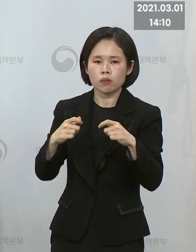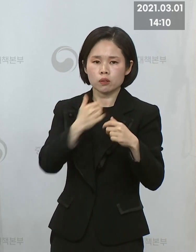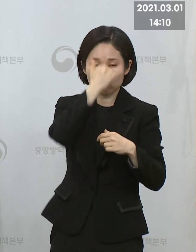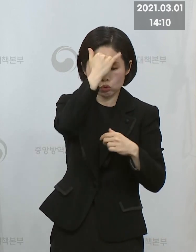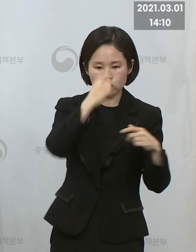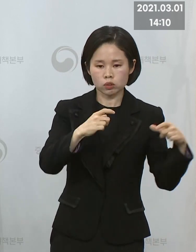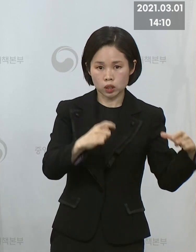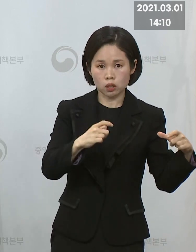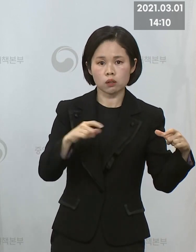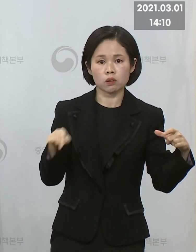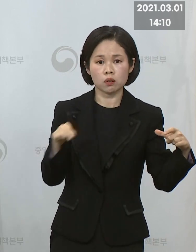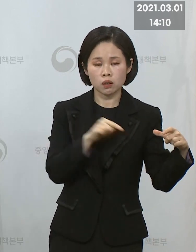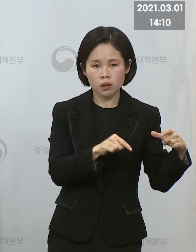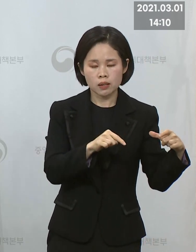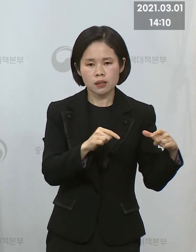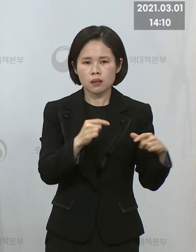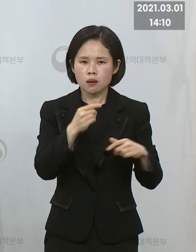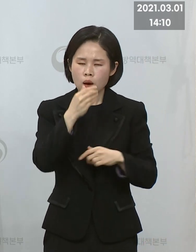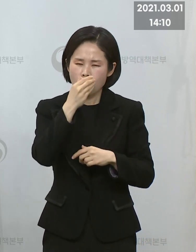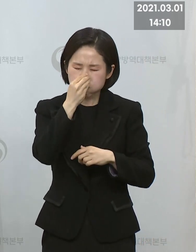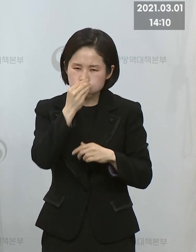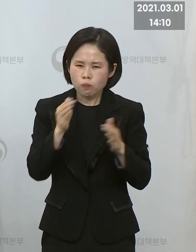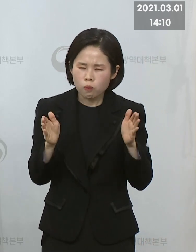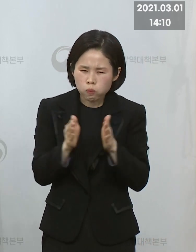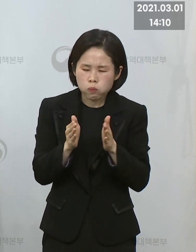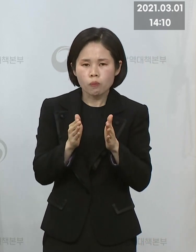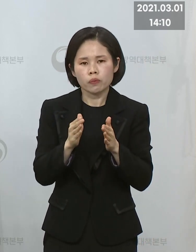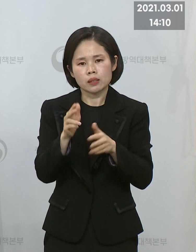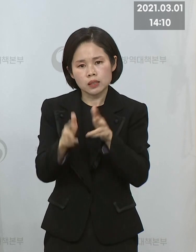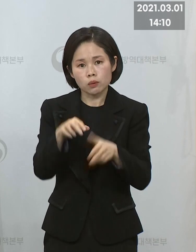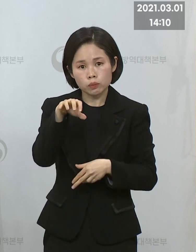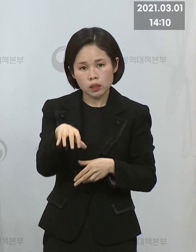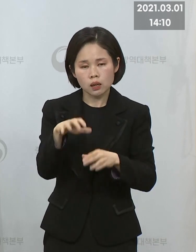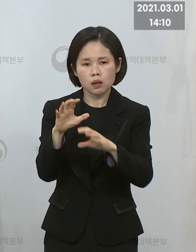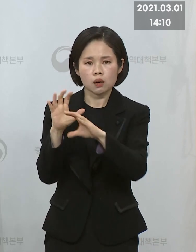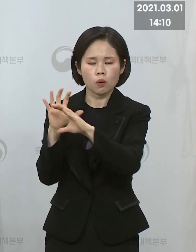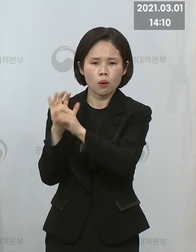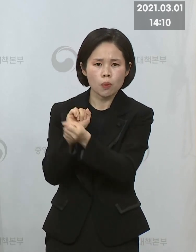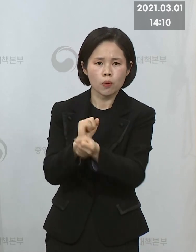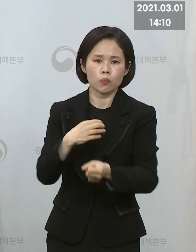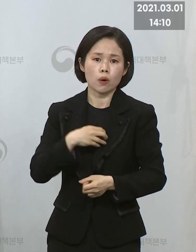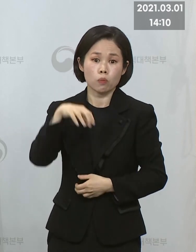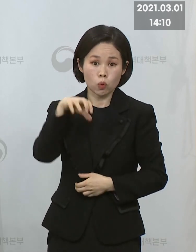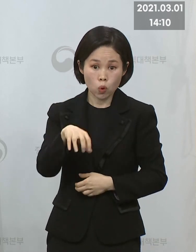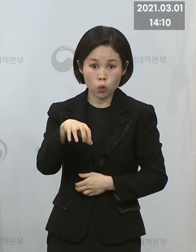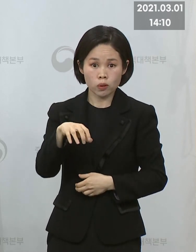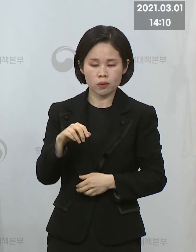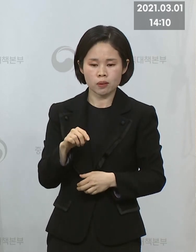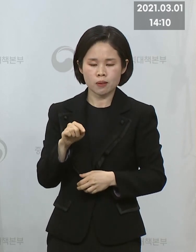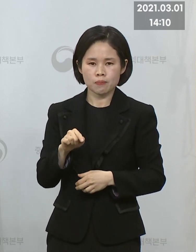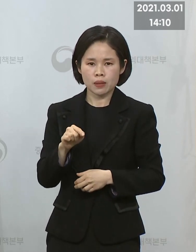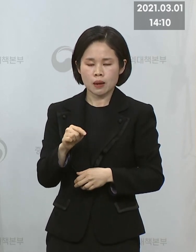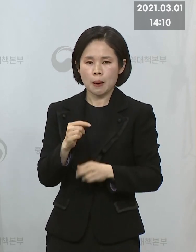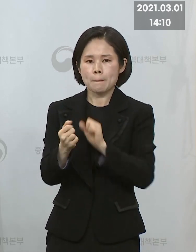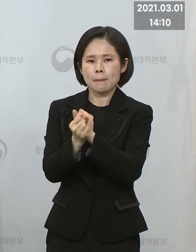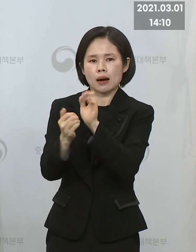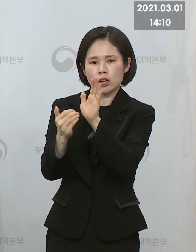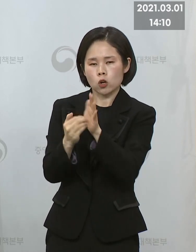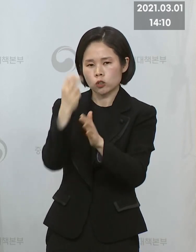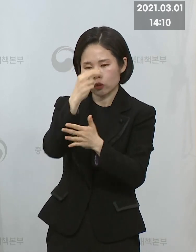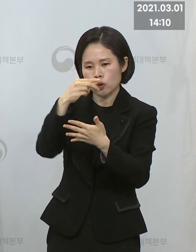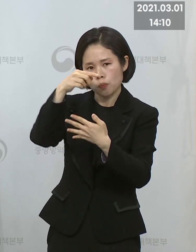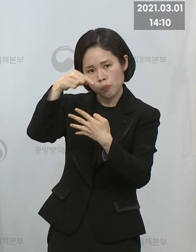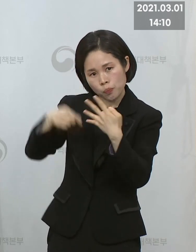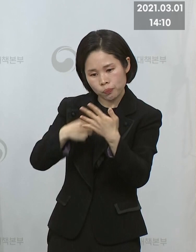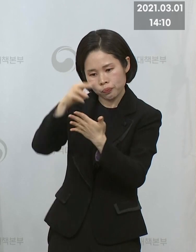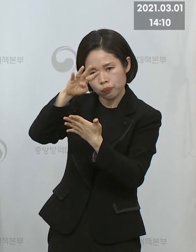외국인 근로자 집단 거주 등 감염 취약 사업장에 대해서는 방역 실태 점검표를 중심으로 점검을